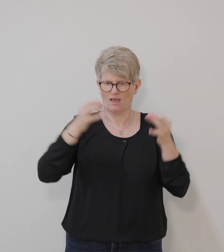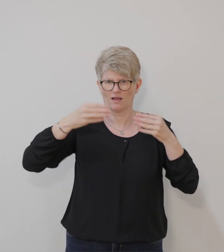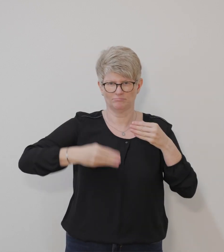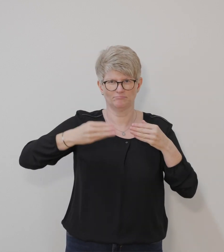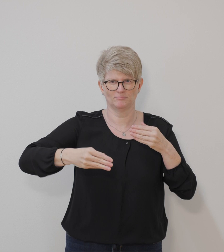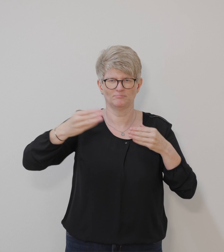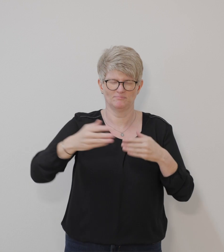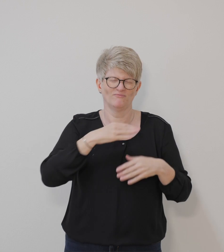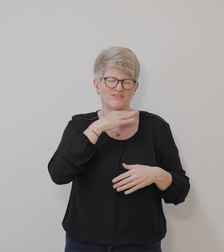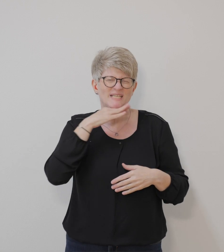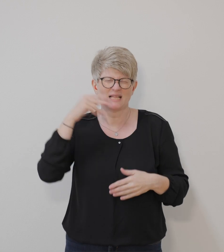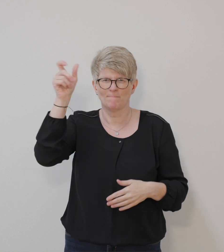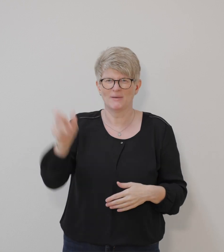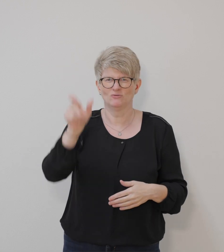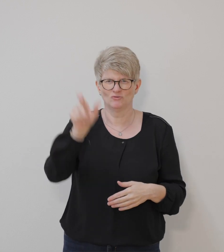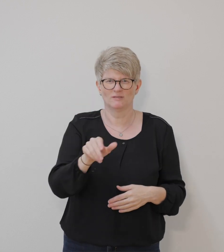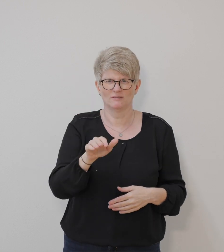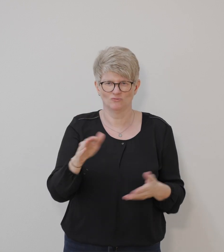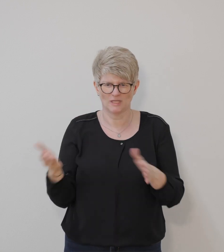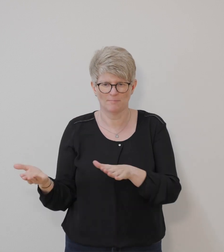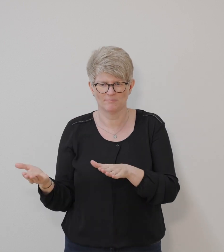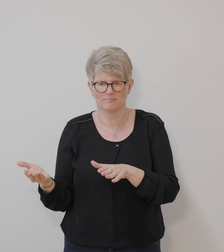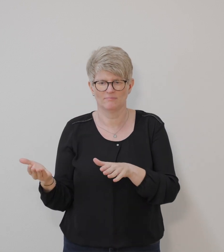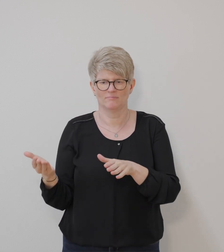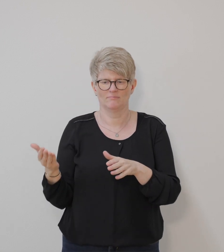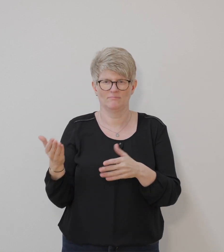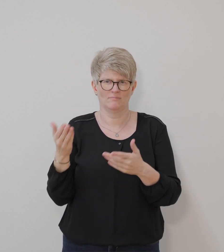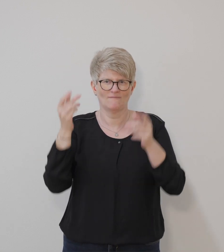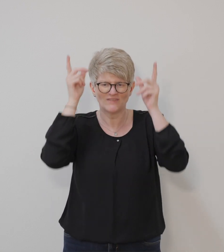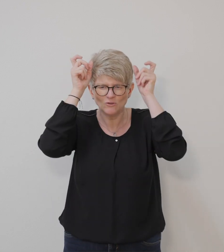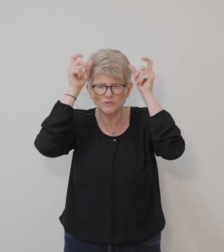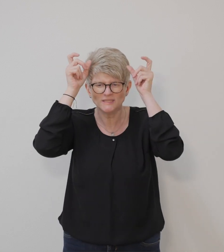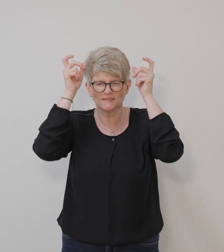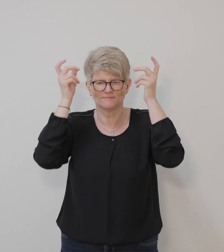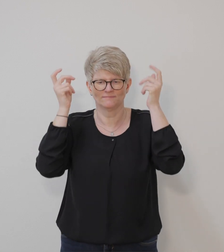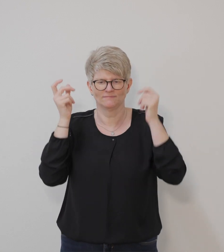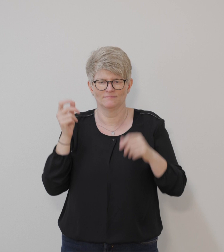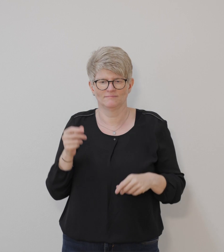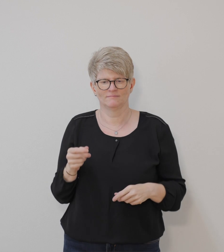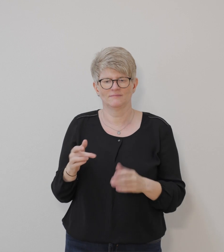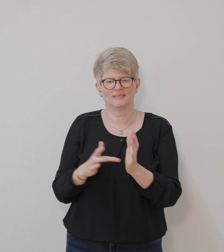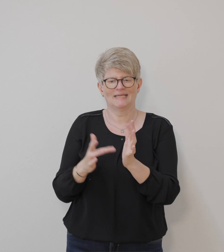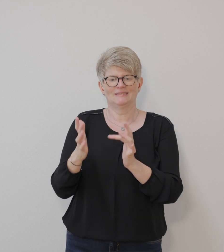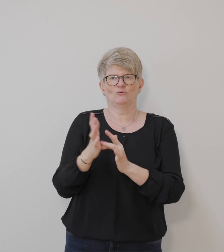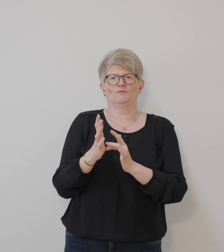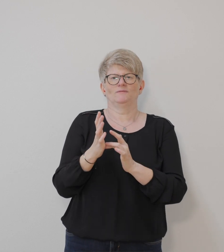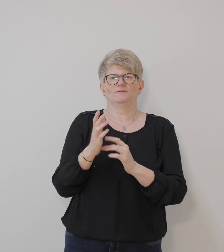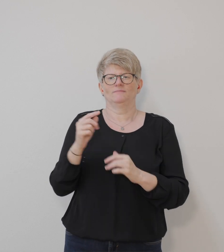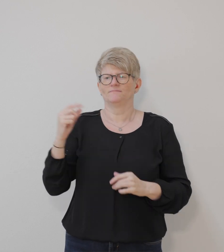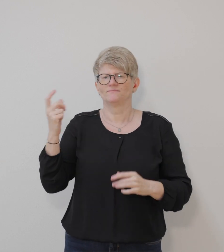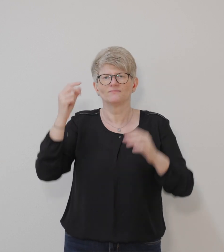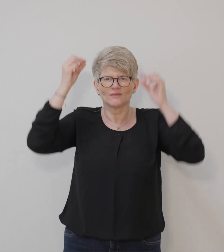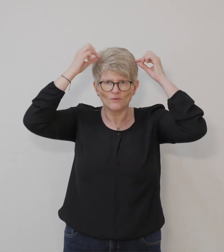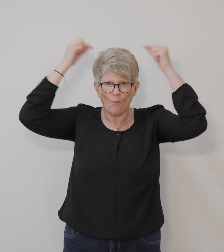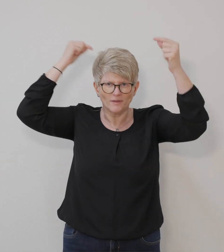In diesen Tagen sterben viele Menschen an dem Virus, welches wie die Dornenkrone Christi Corona genannt